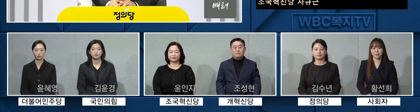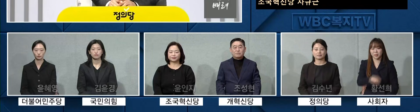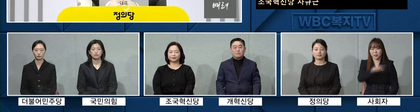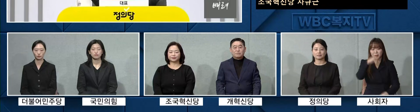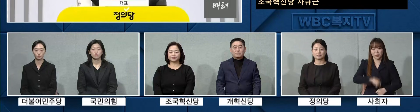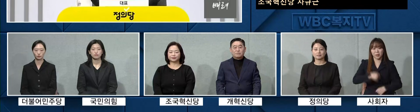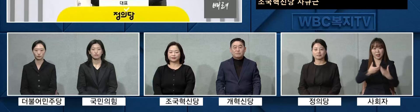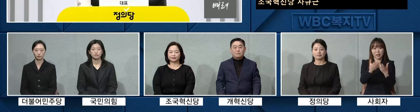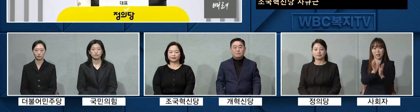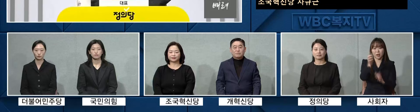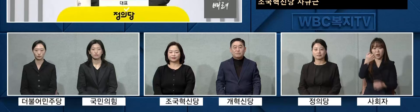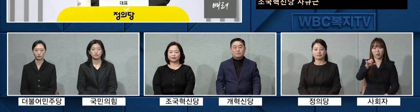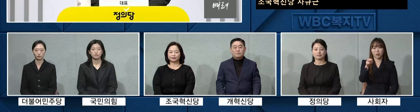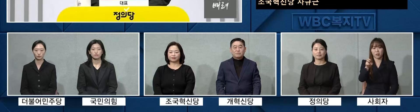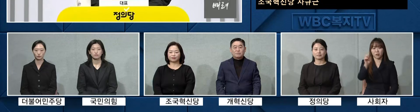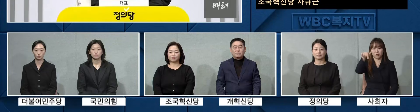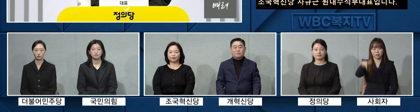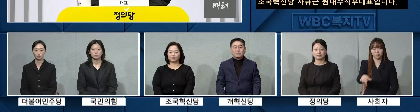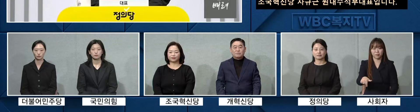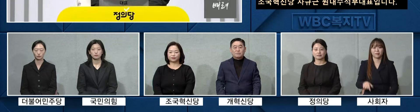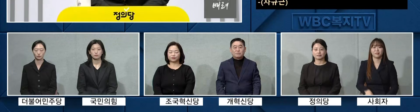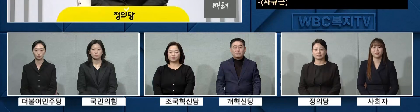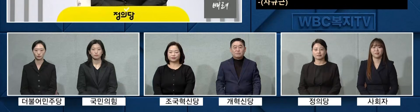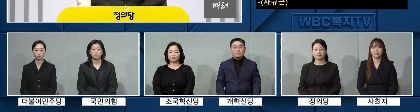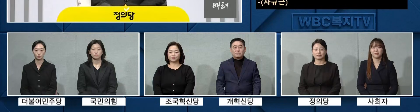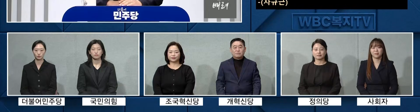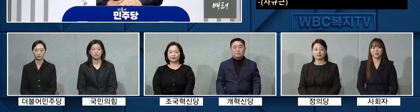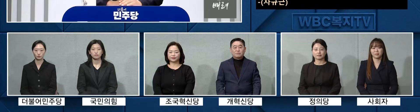정의당 권영국 대표입니다.